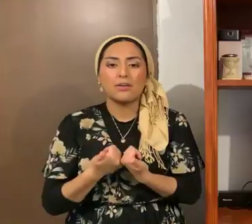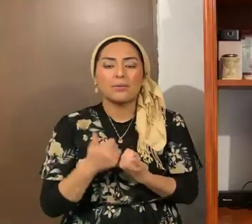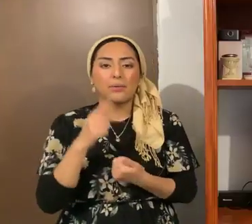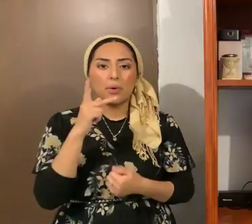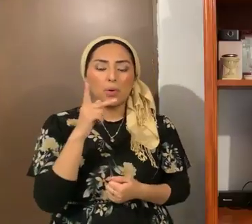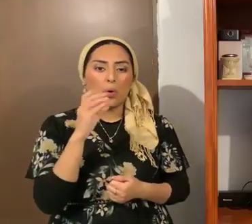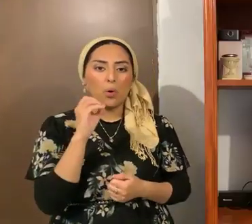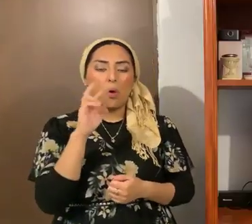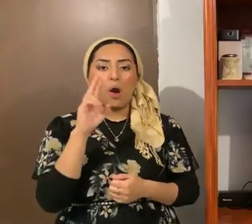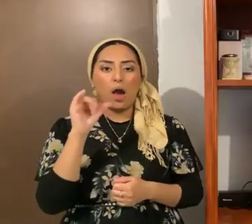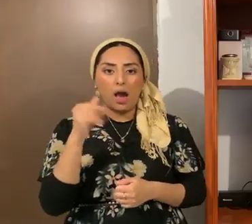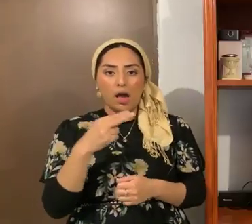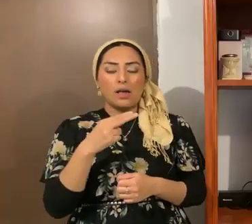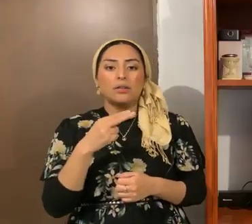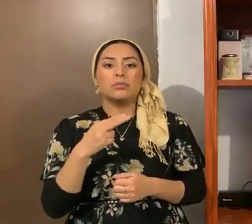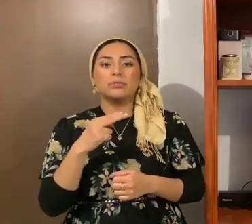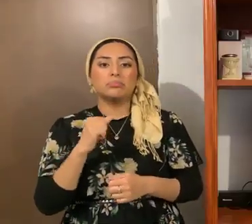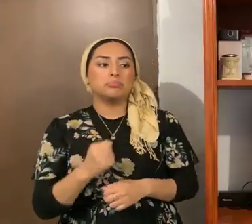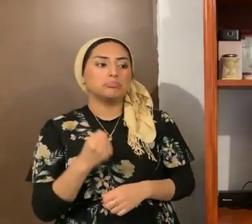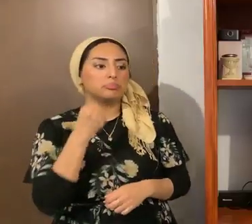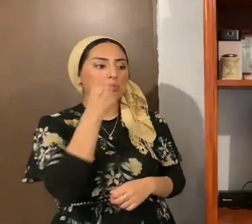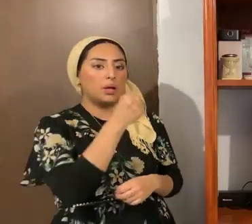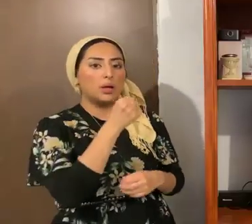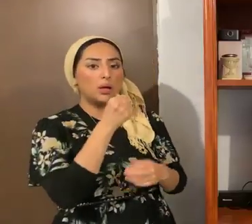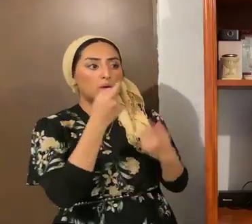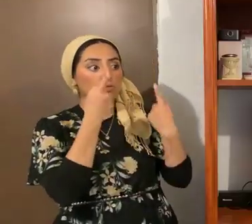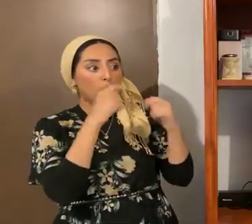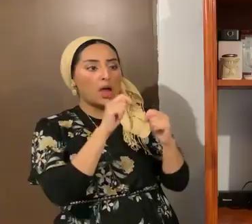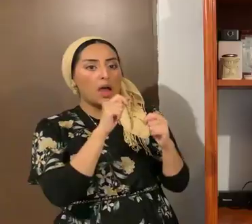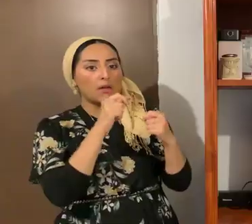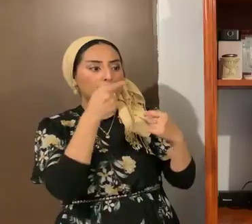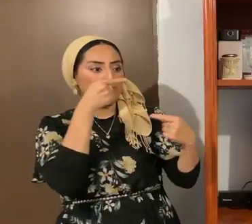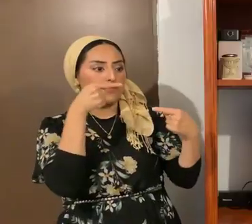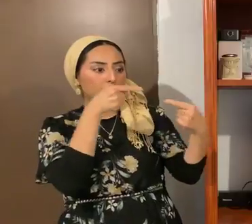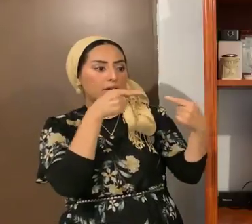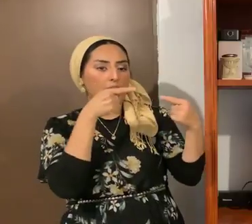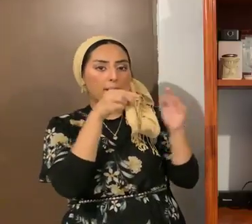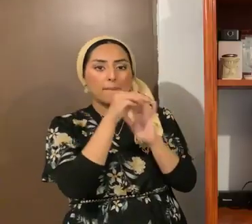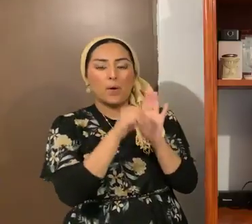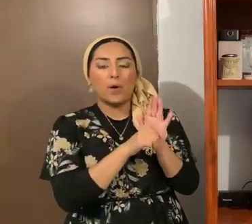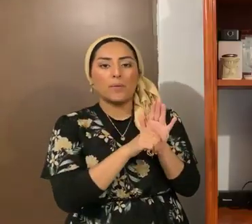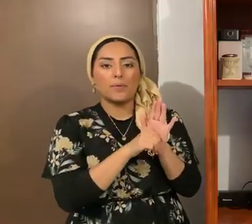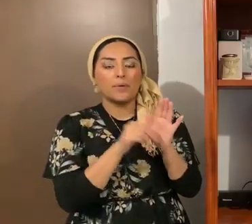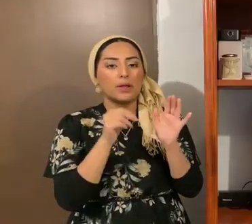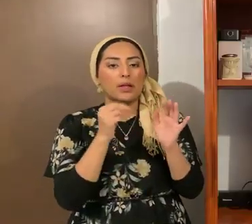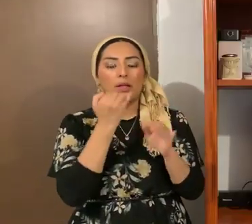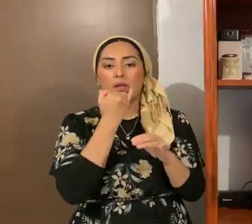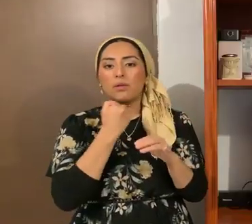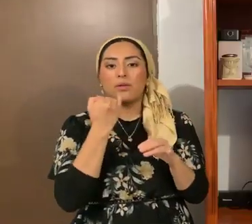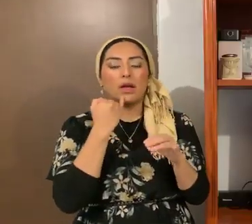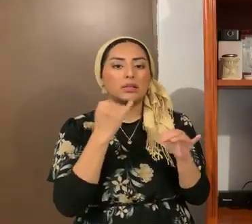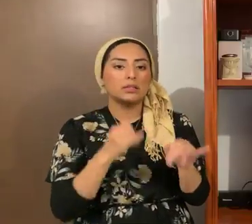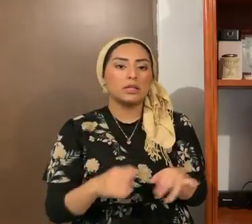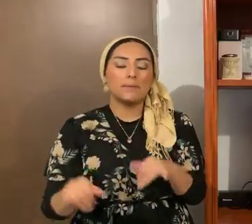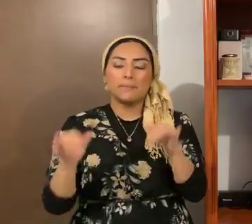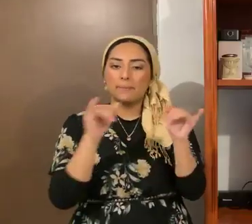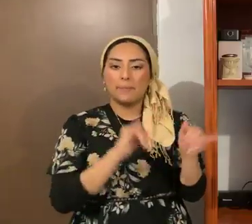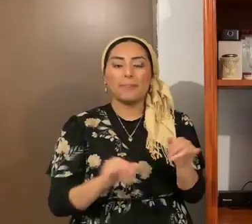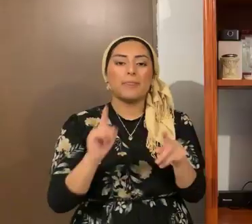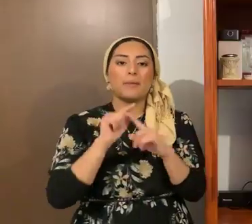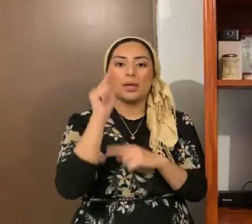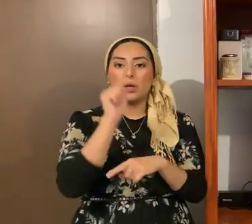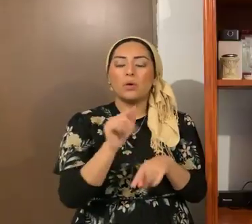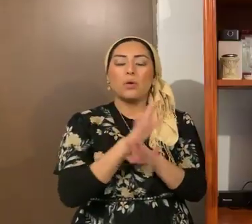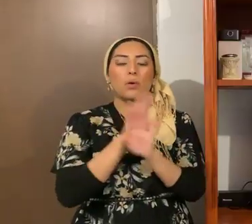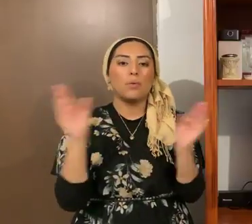Coré ponerse con el ungido de Yahweh? Es que Israel no entiende y sigue siendo lo mismo. Pero tú